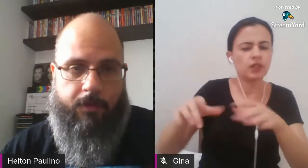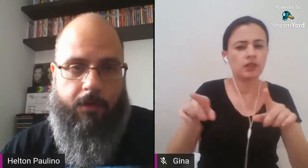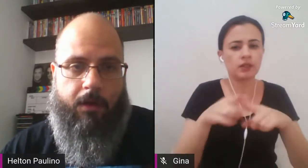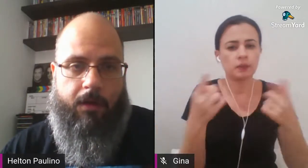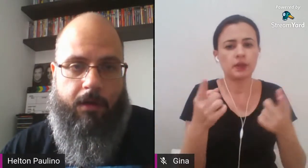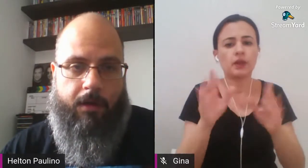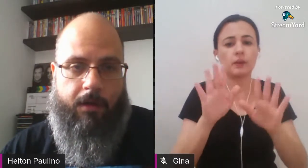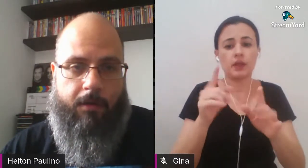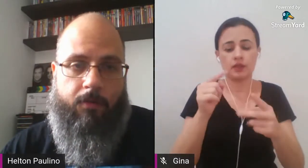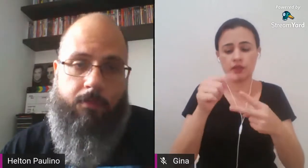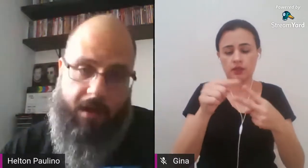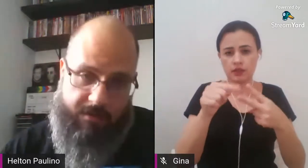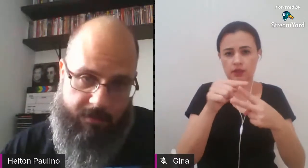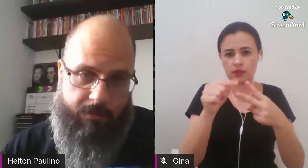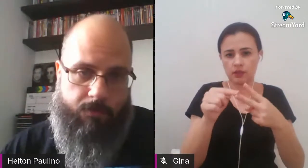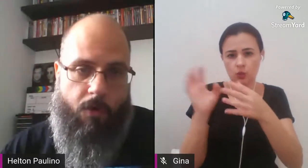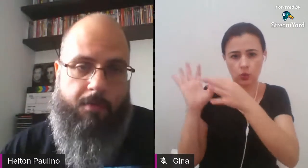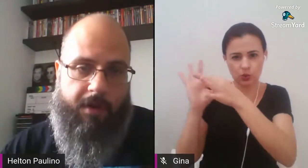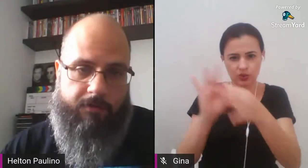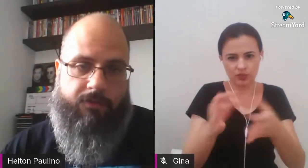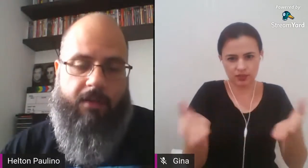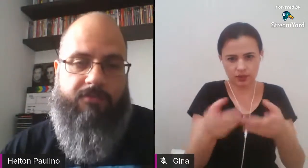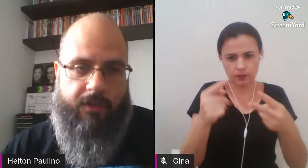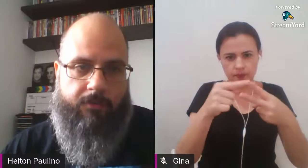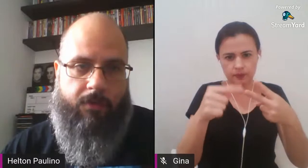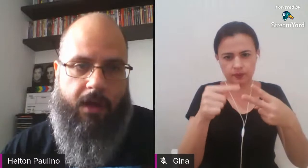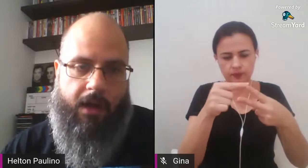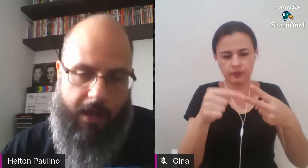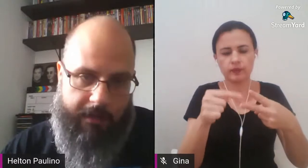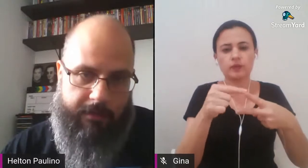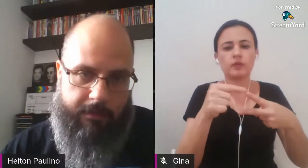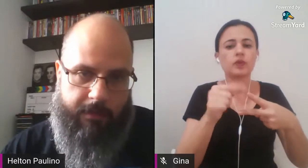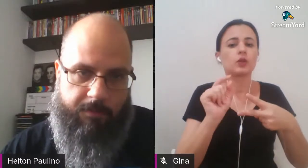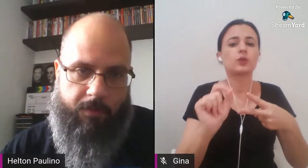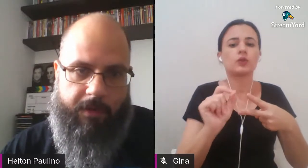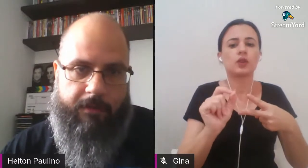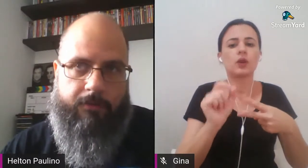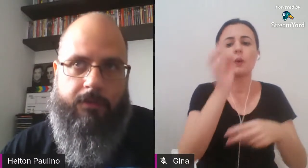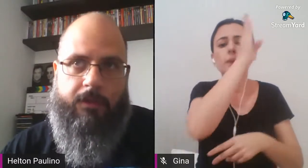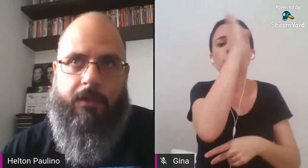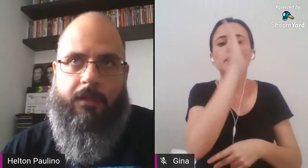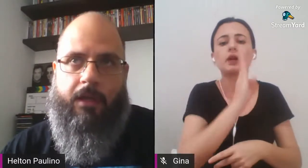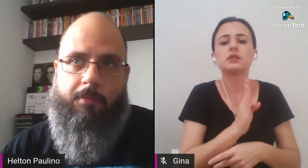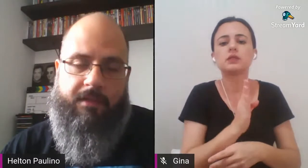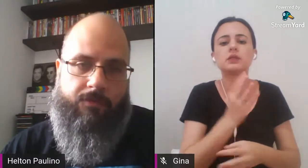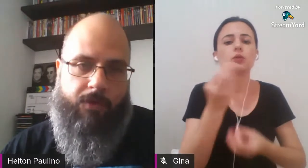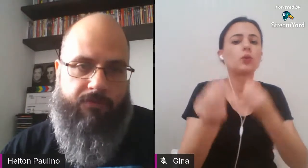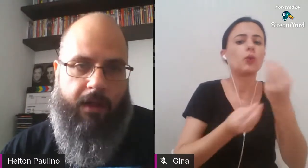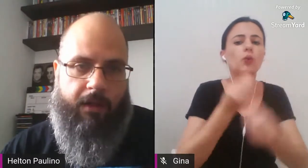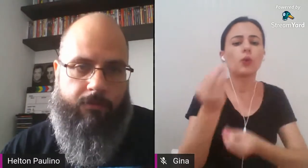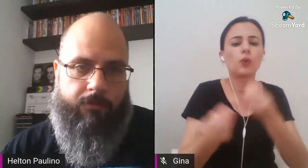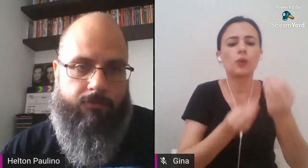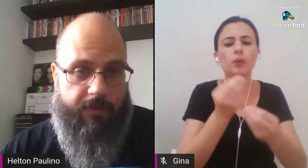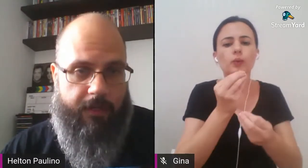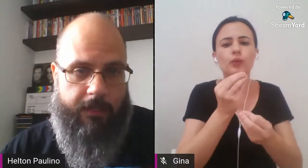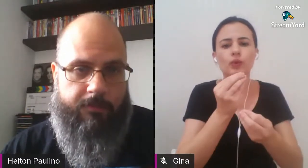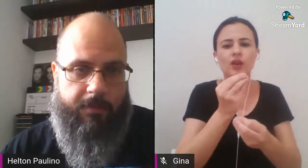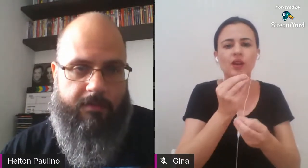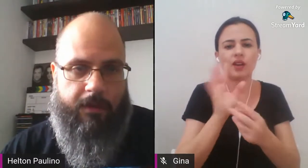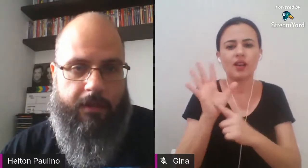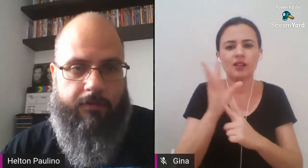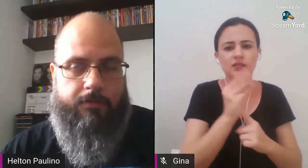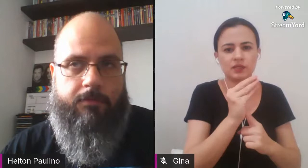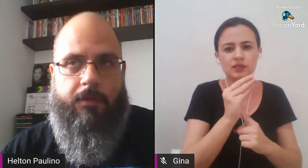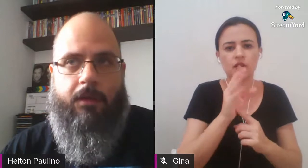Primeiro, o Brasil, como o Brasil está vendo a arte nesse momento, né? E o Brasil que eu falo dos